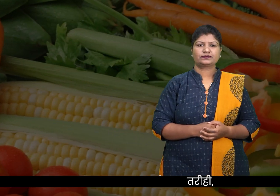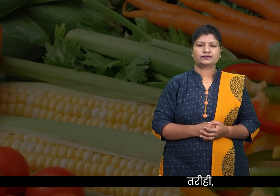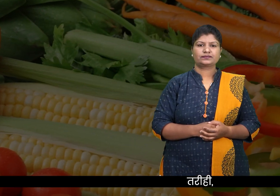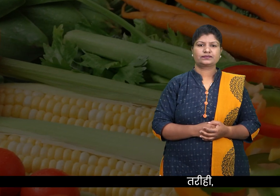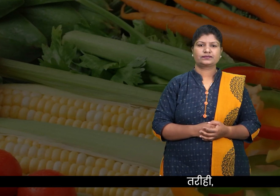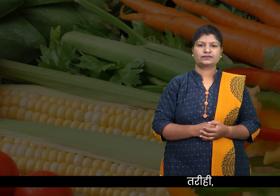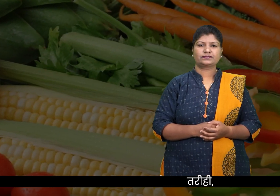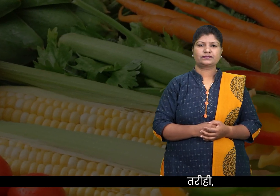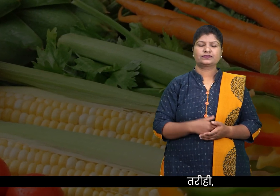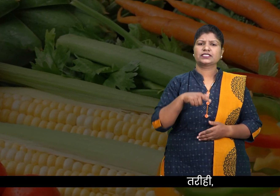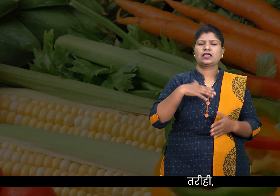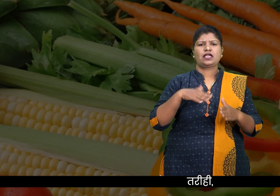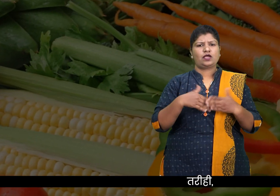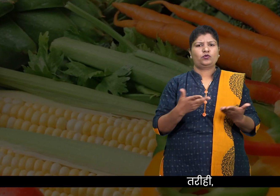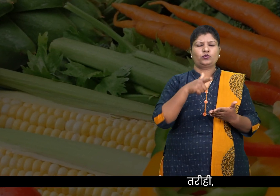तरीही